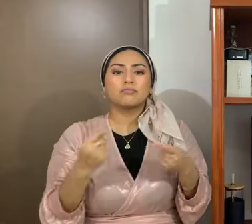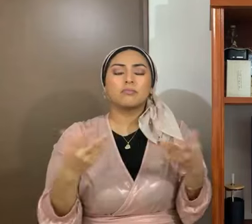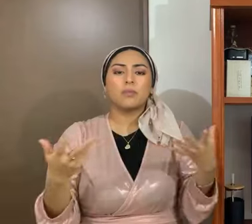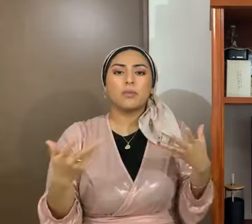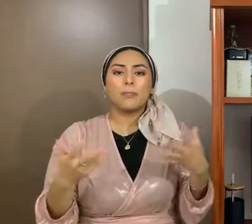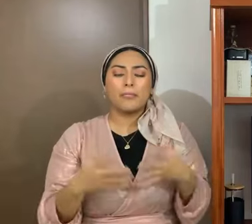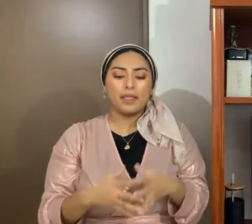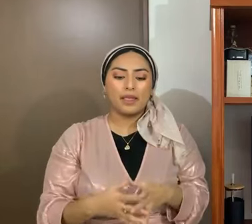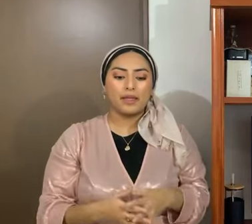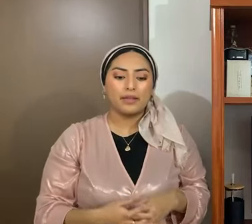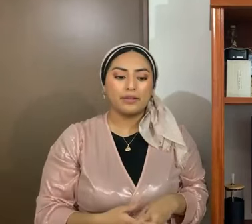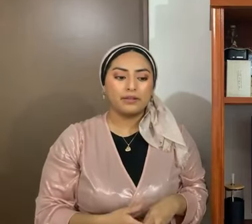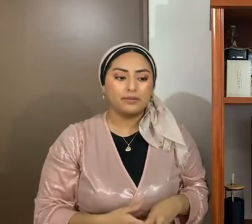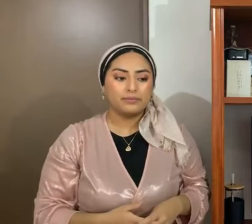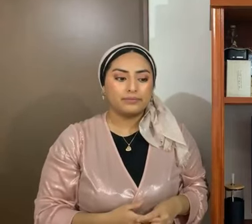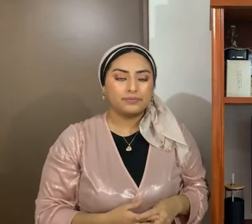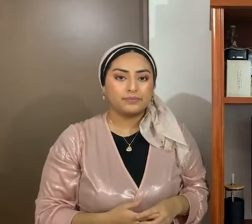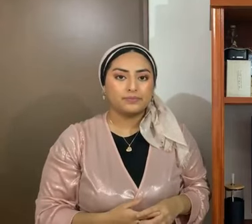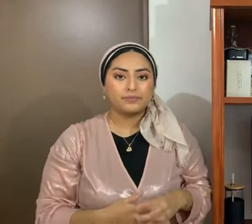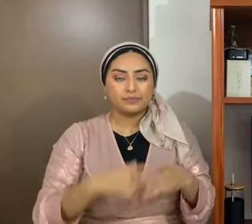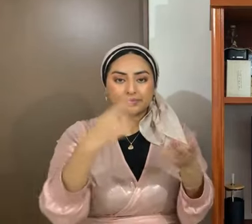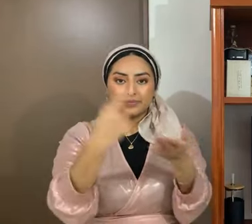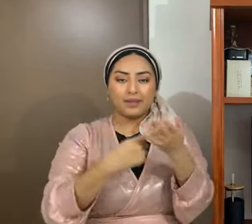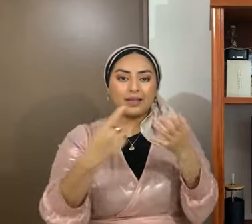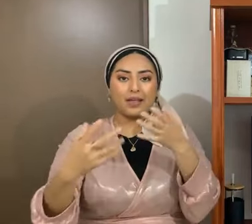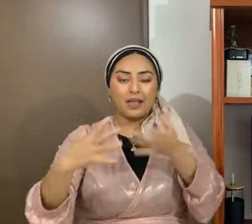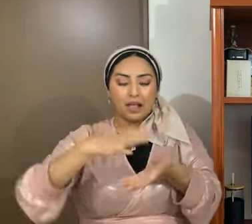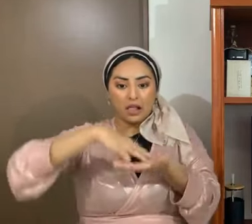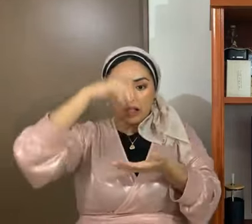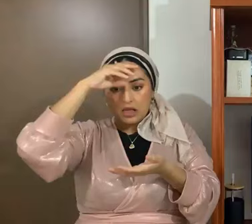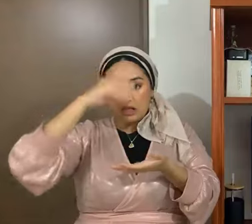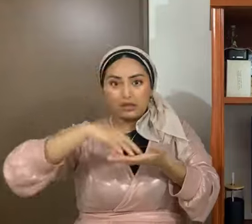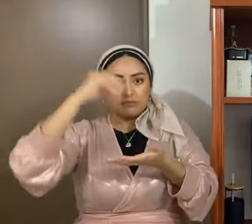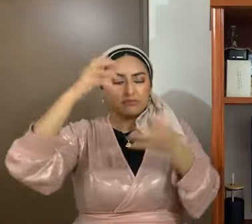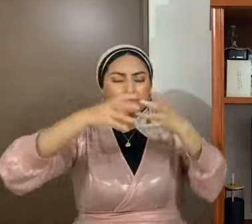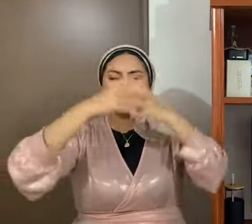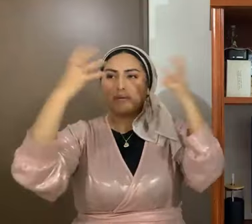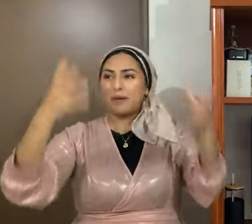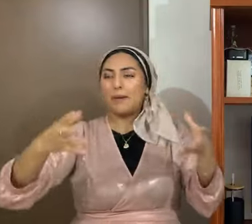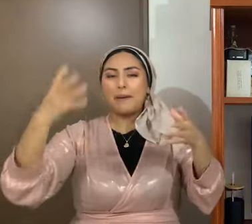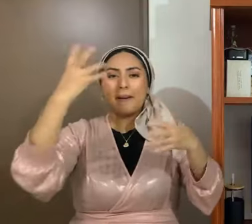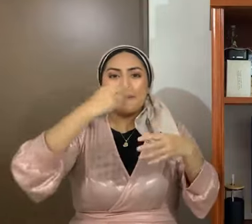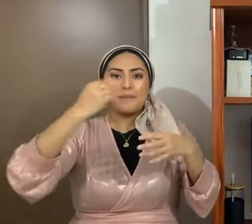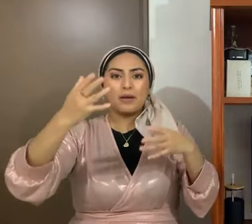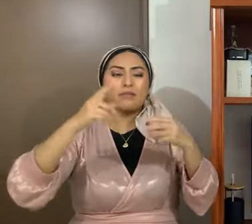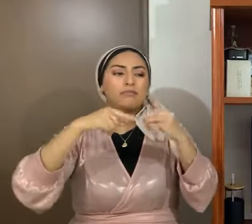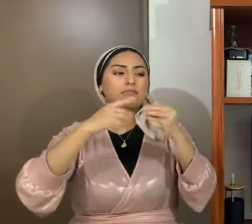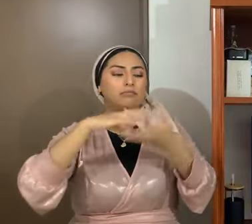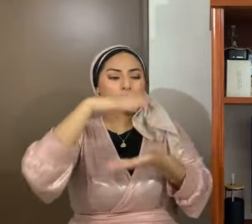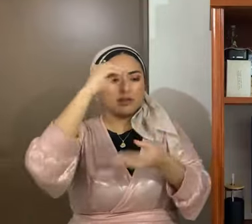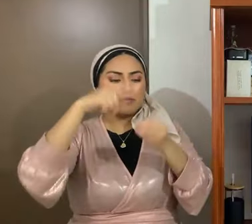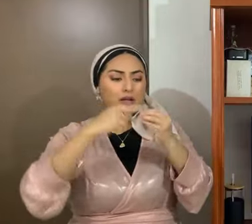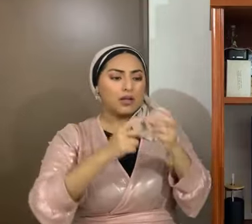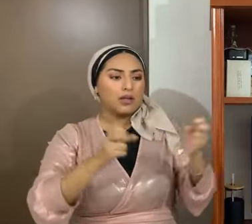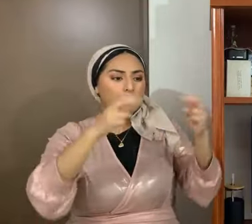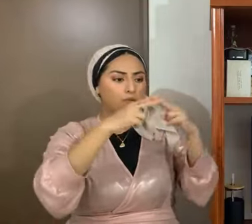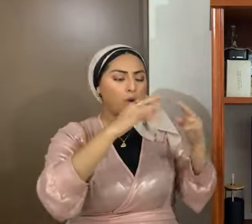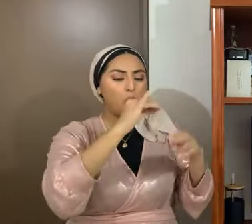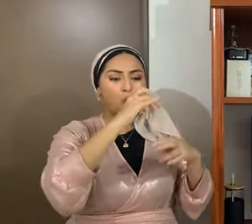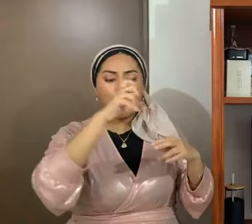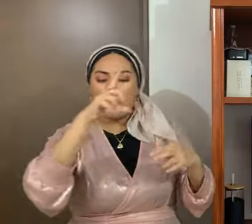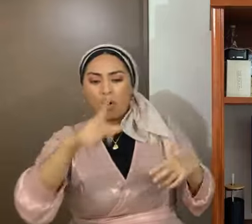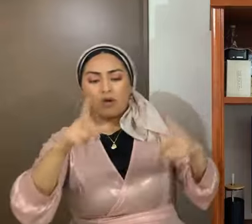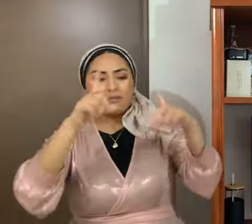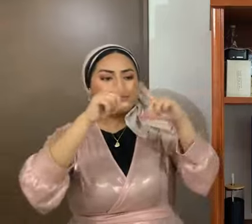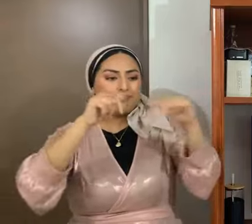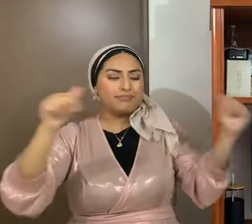me gusta mucho siempre recapitularlo, porque a veces como que nos llenamos tanto de tanta belleza del arca, del pacto, del aceite, de la